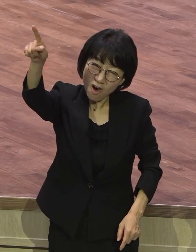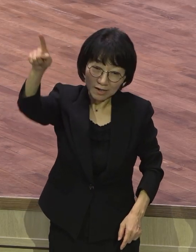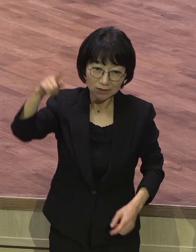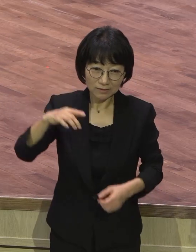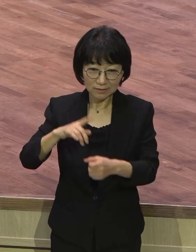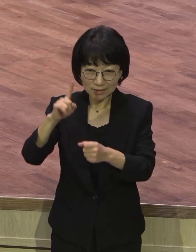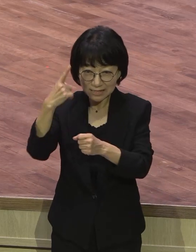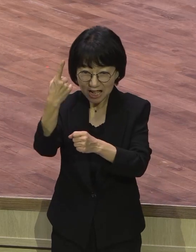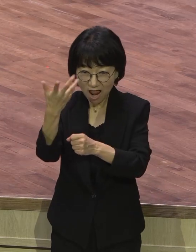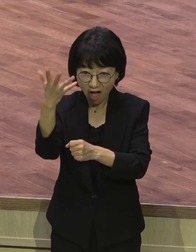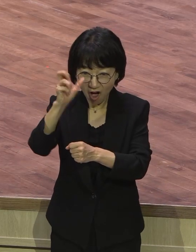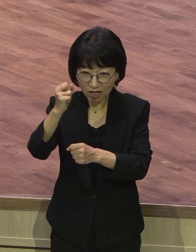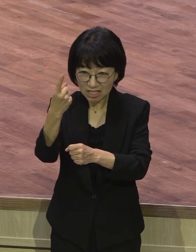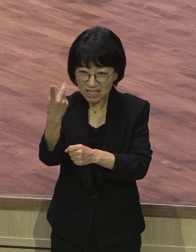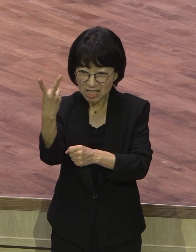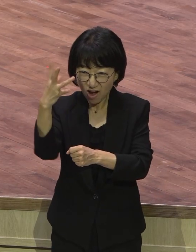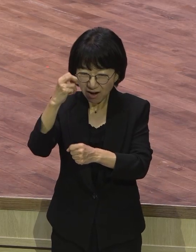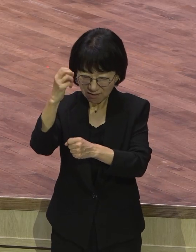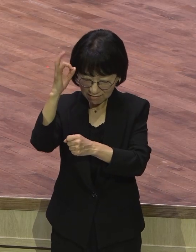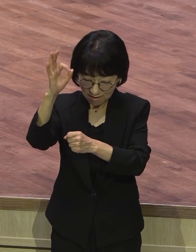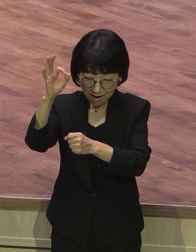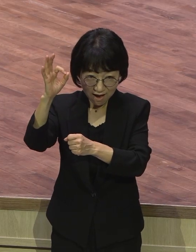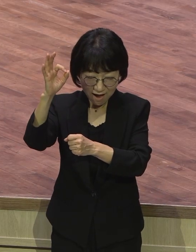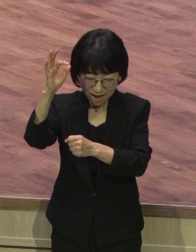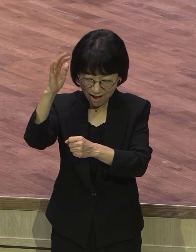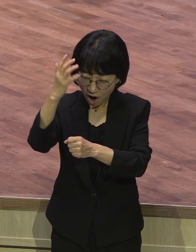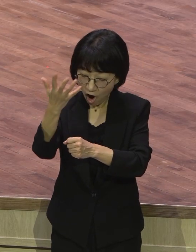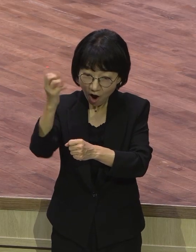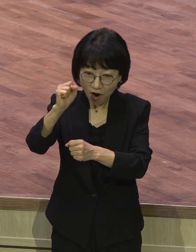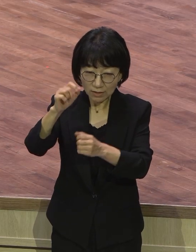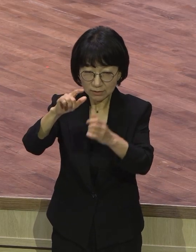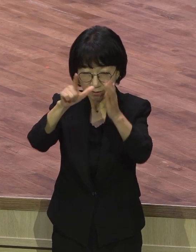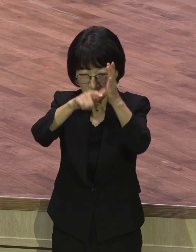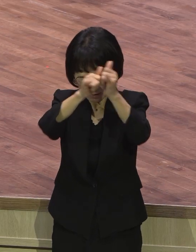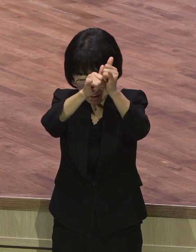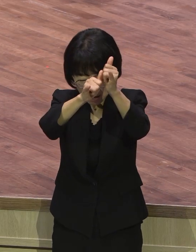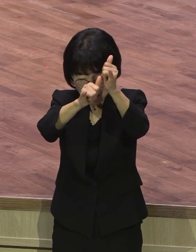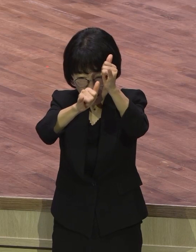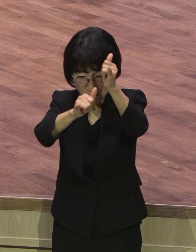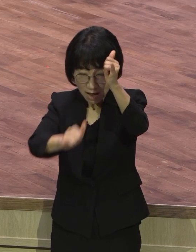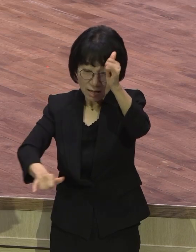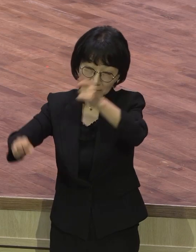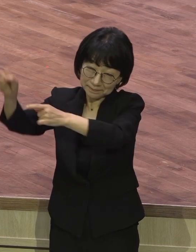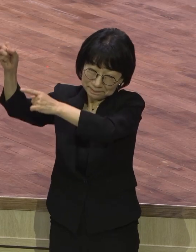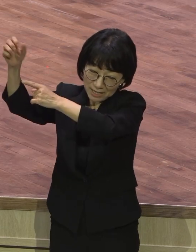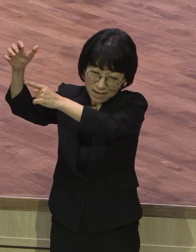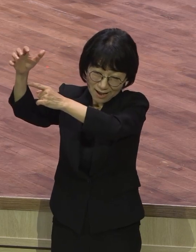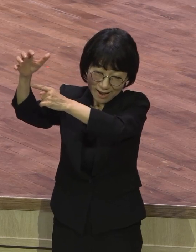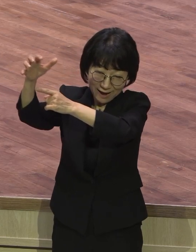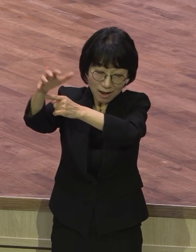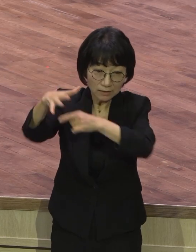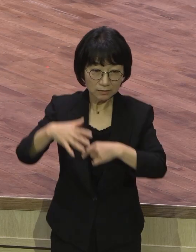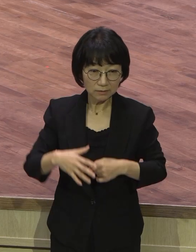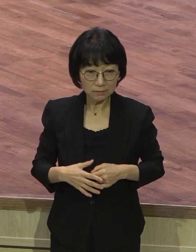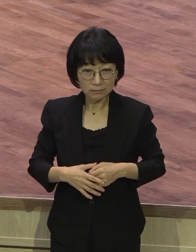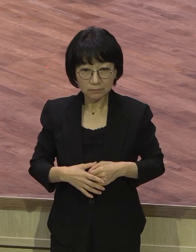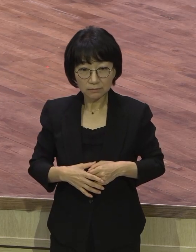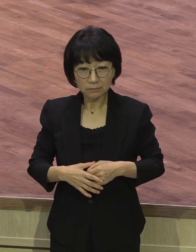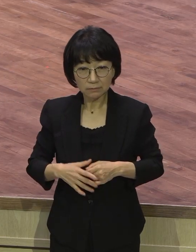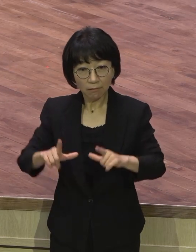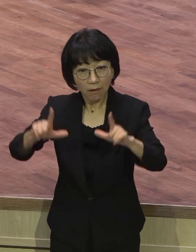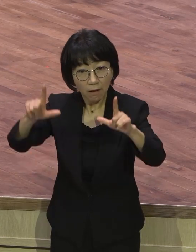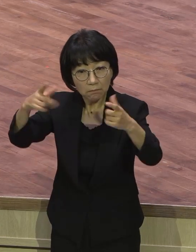년 동안 빛을 발하고 있습니까 자체에 무슨 발동기가 있습니까 하나님이 빛을 빛이 있으라 빛이